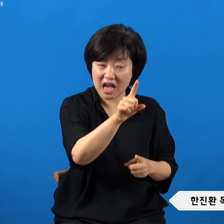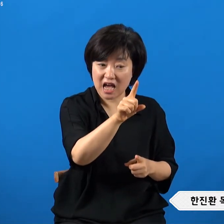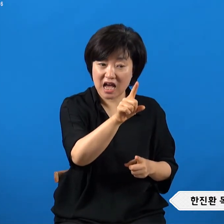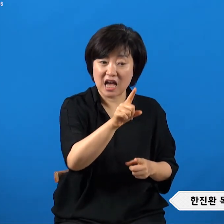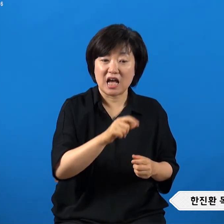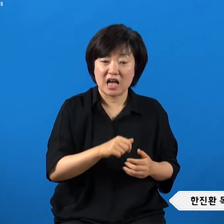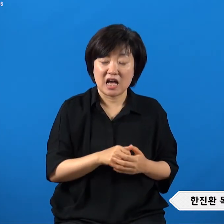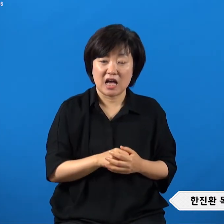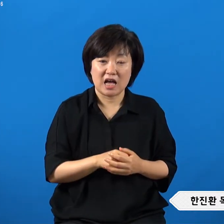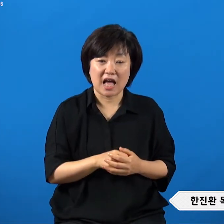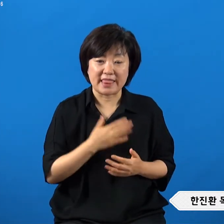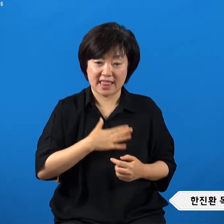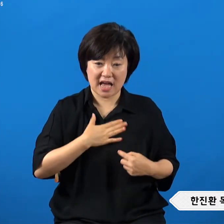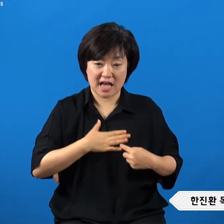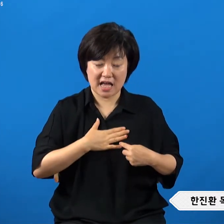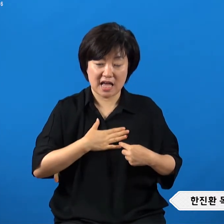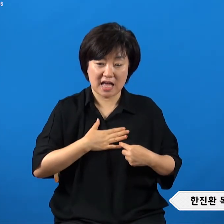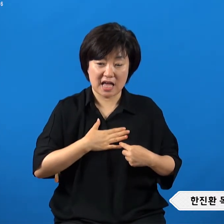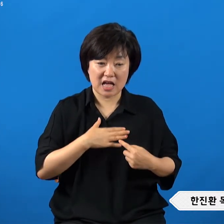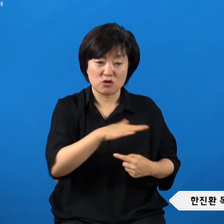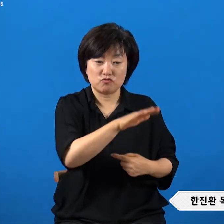이것은 우리